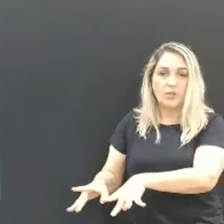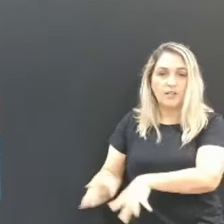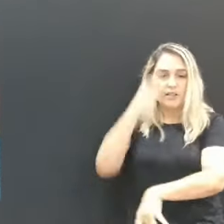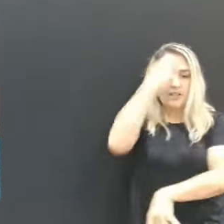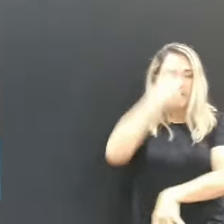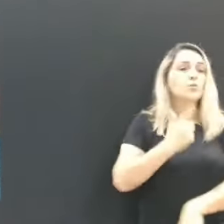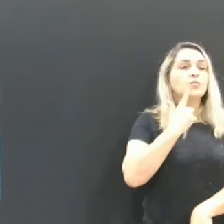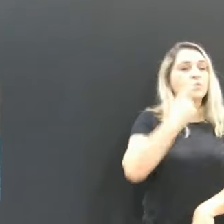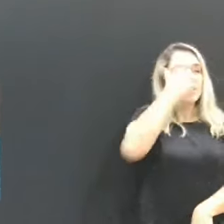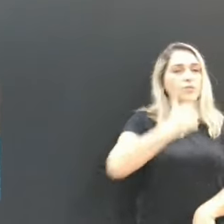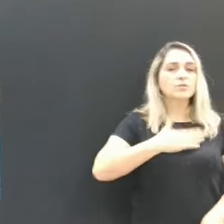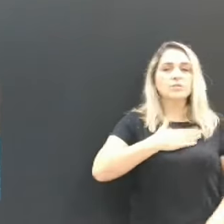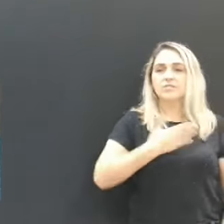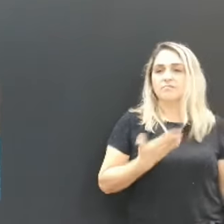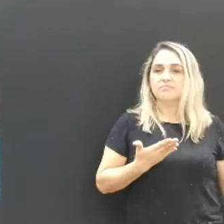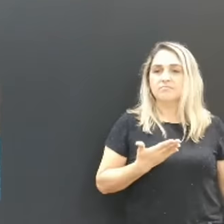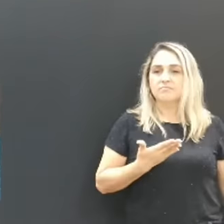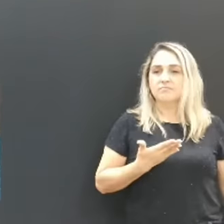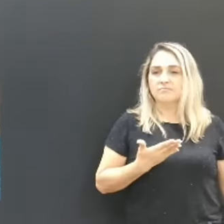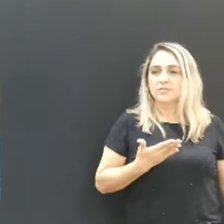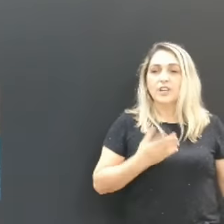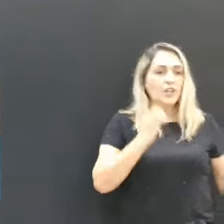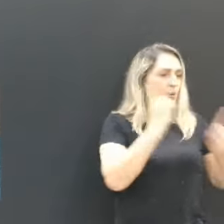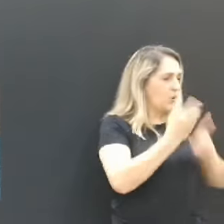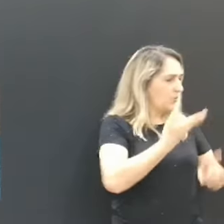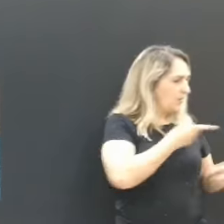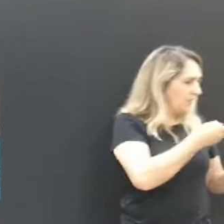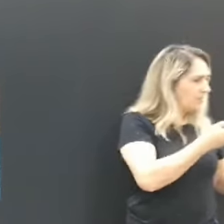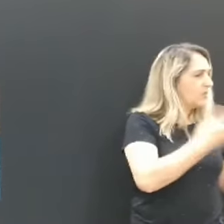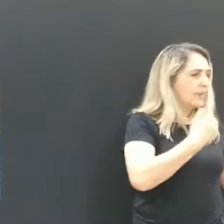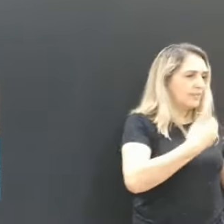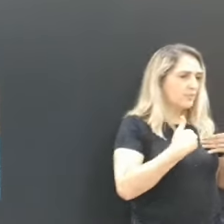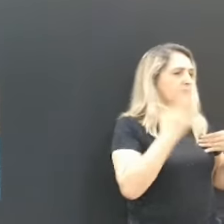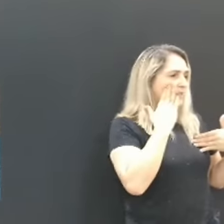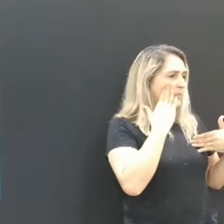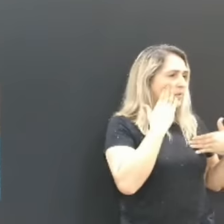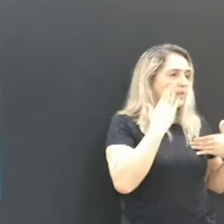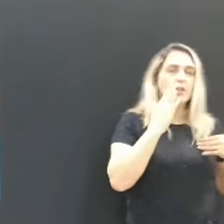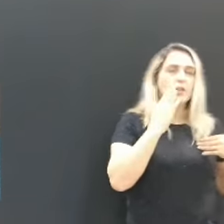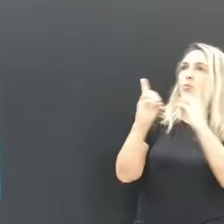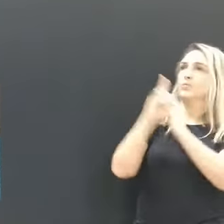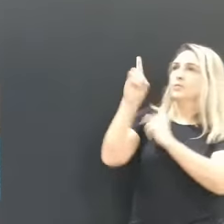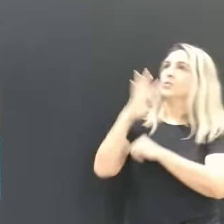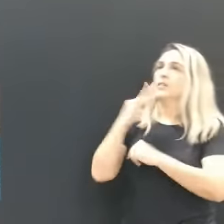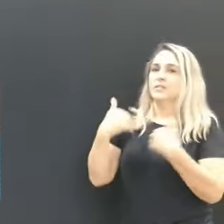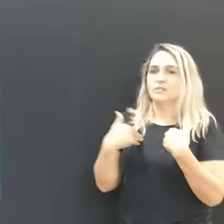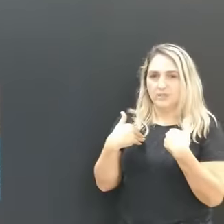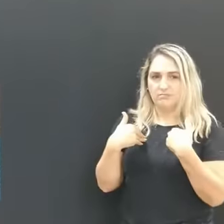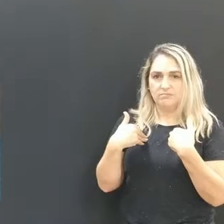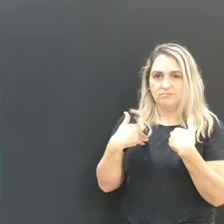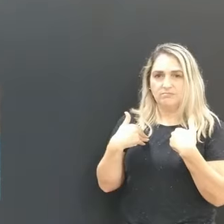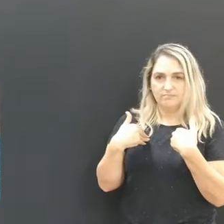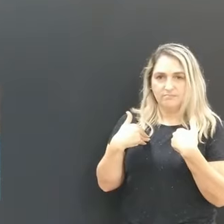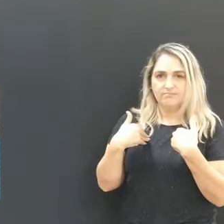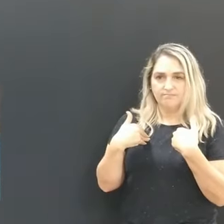precisamos de máscara, precisamos ser quem nós somos. O servo precisa abandonar a máscara